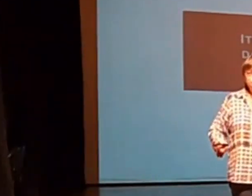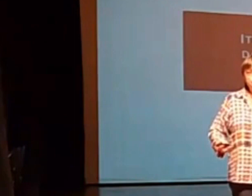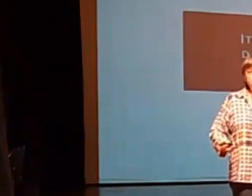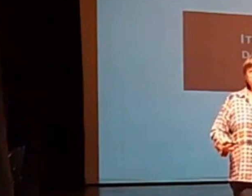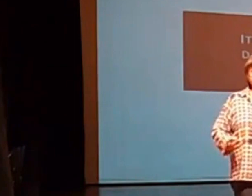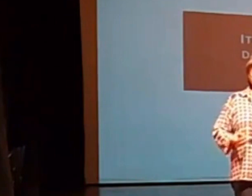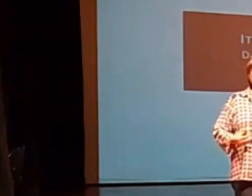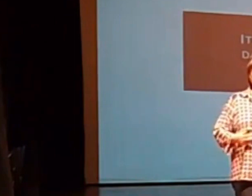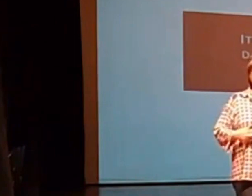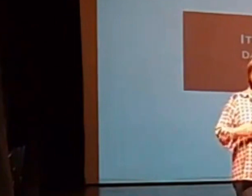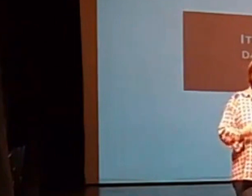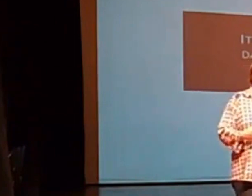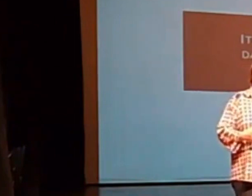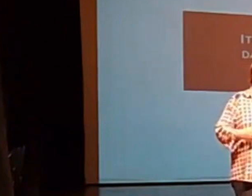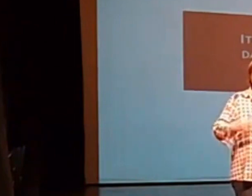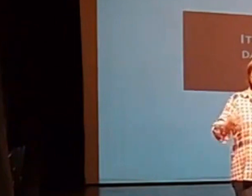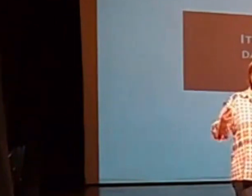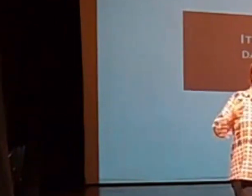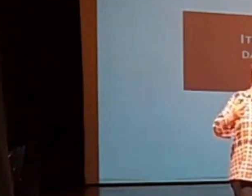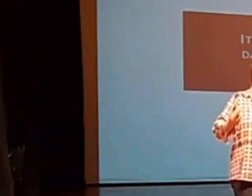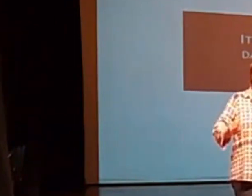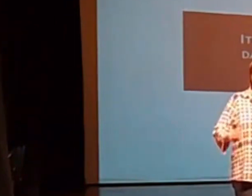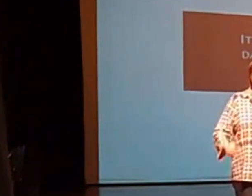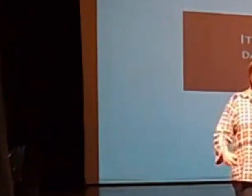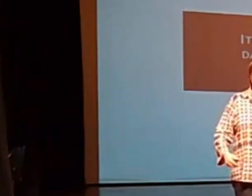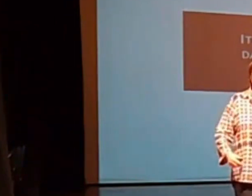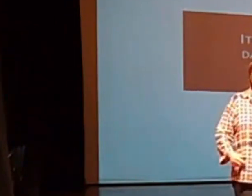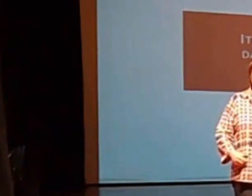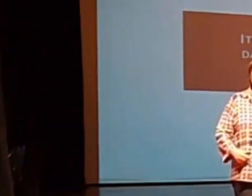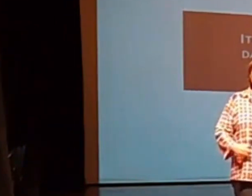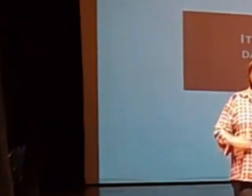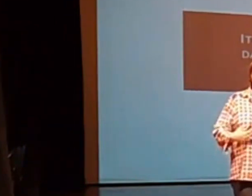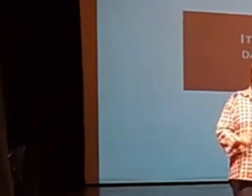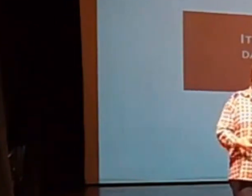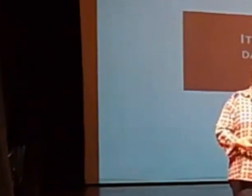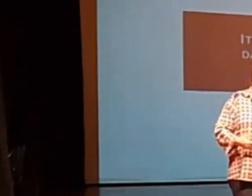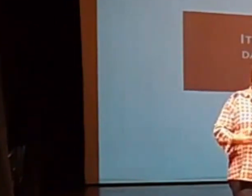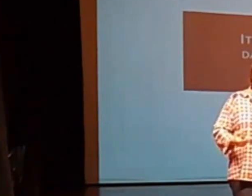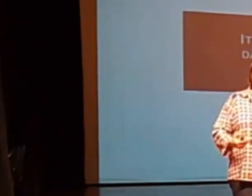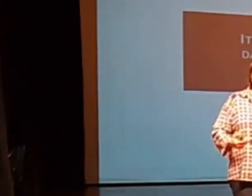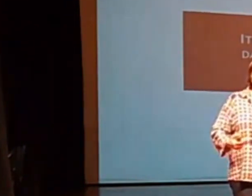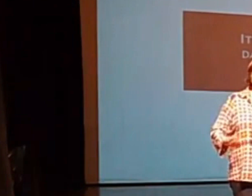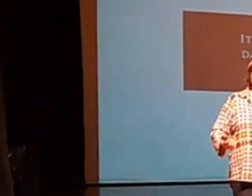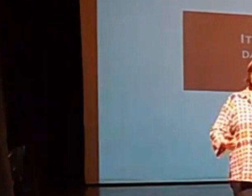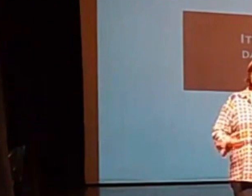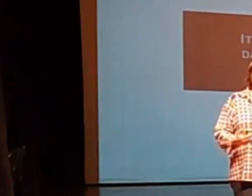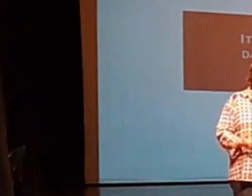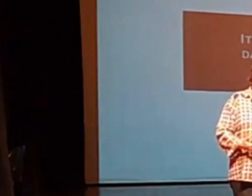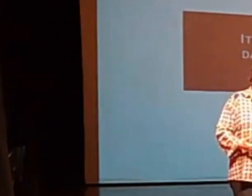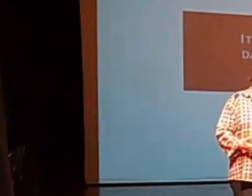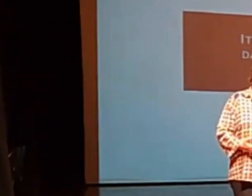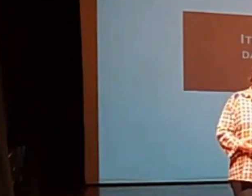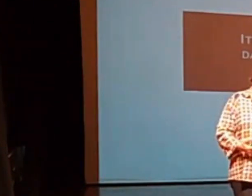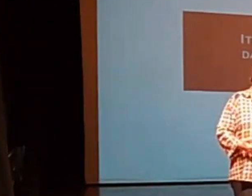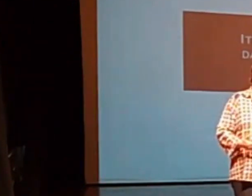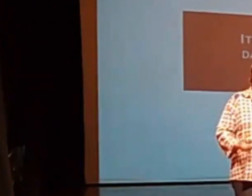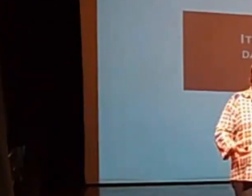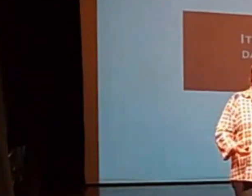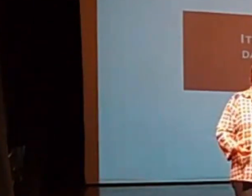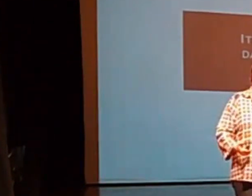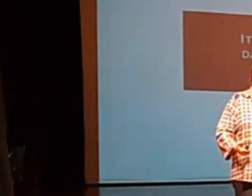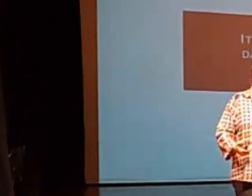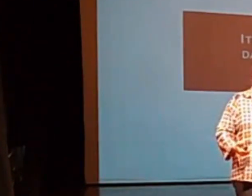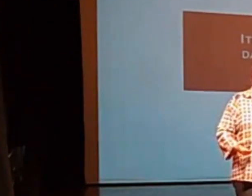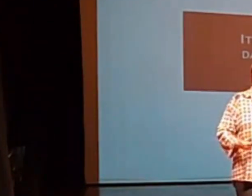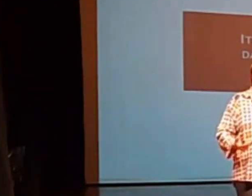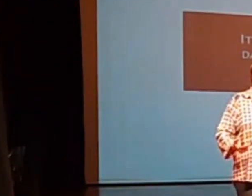sou da área de saúde, eu sou antropóloga, né, cientista social, Só que eu trabalho numa instituição de saúde, que é a Fiocruz, né, a